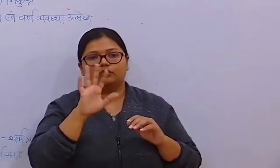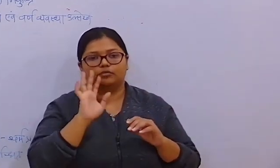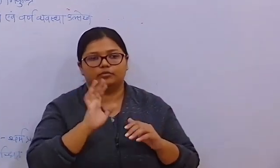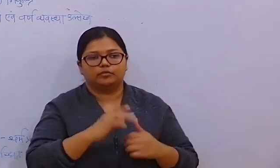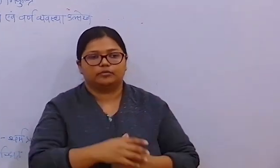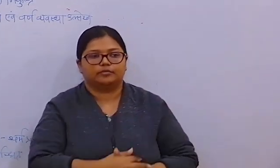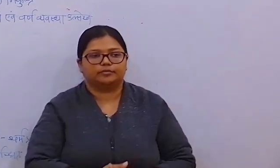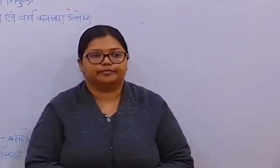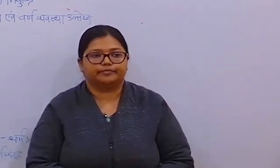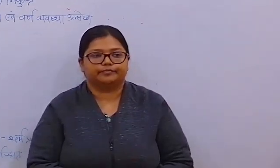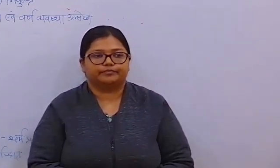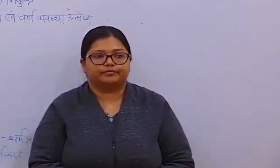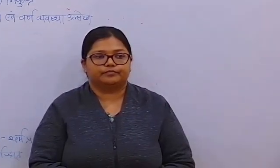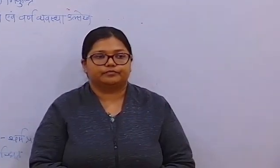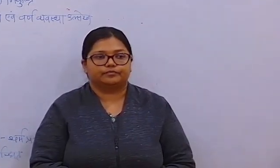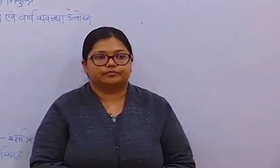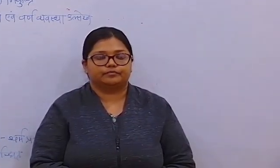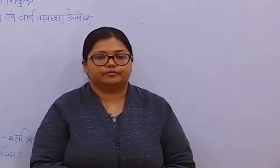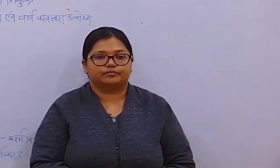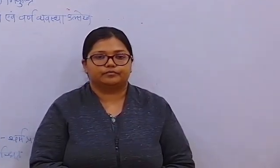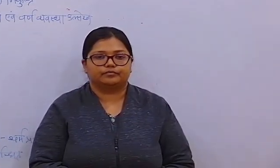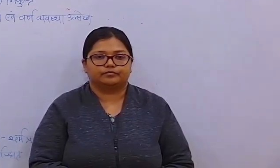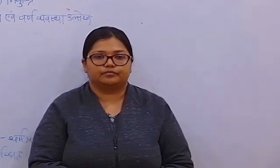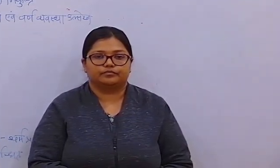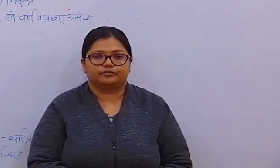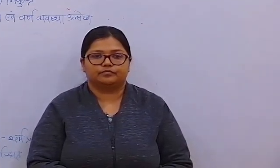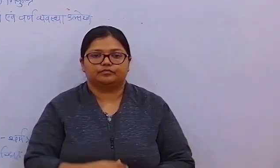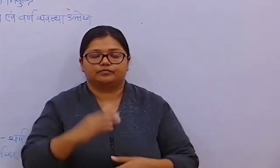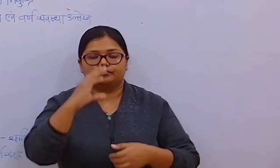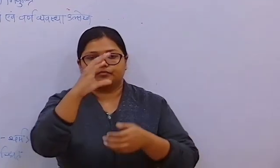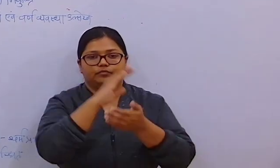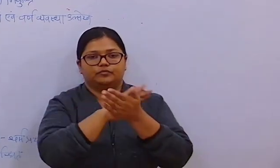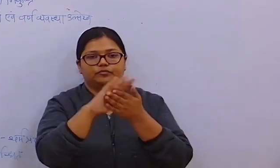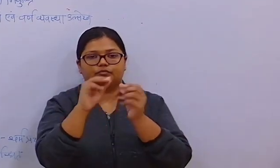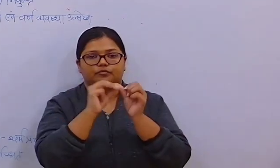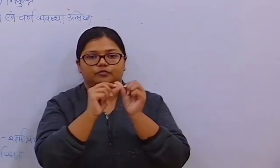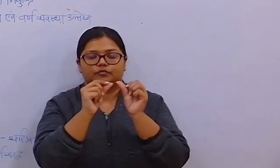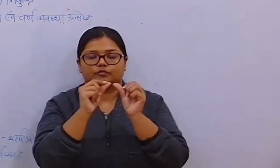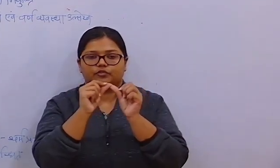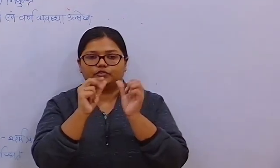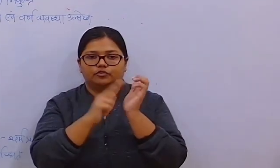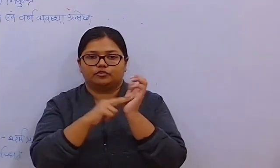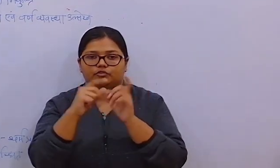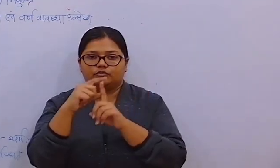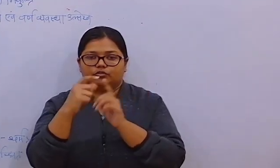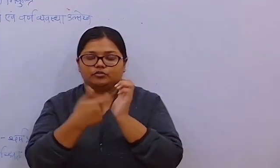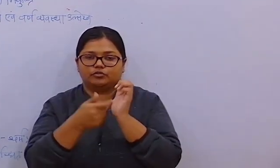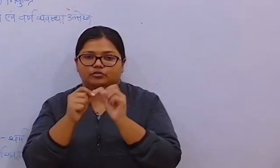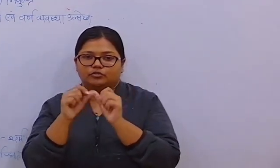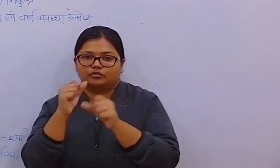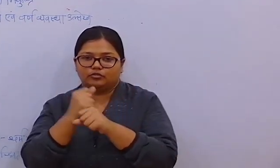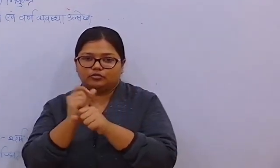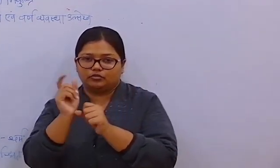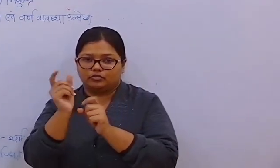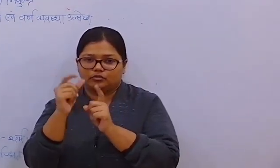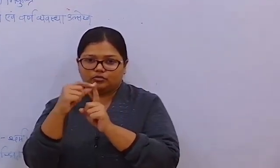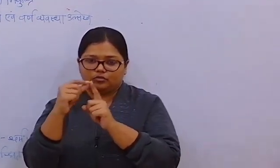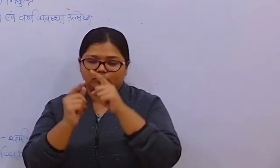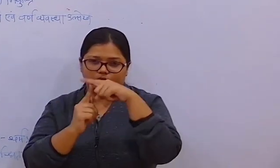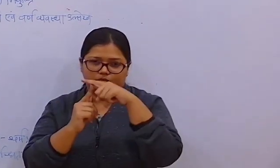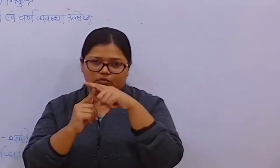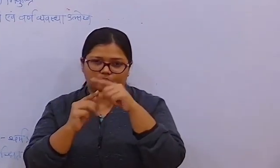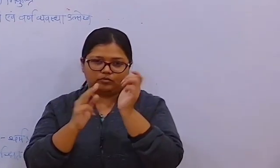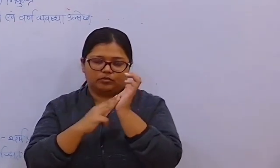उसके बाद हम ये मौर्य वाले प्रशासन में जो है प्रशासनिक जो है उसकी व्यवस्था, राजनीतिक व्यवस्था, आर्थिक व्यवस्था, सामाजिक